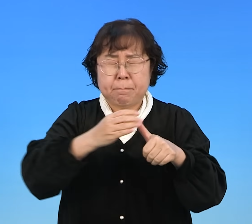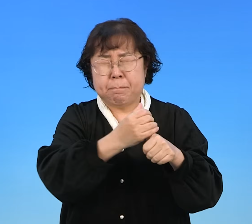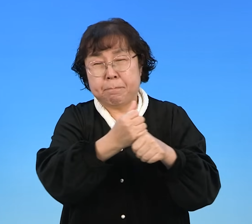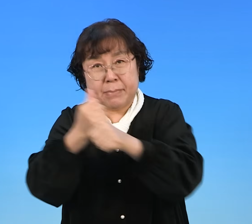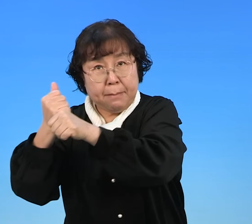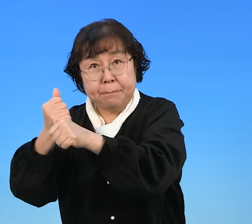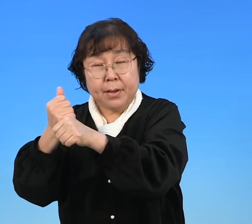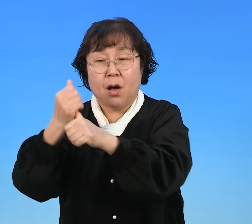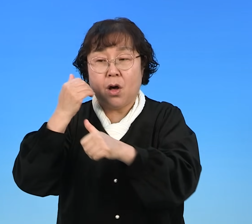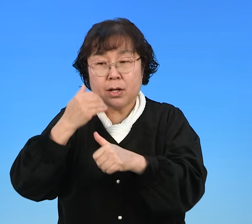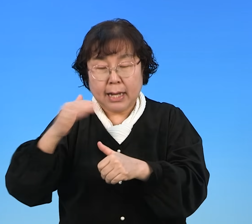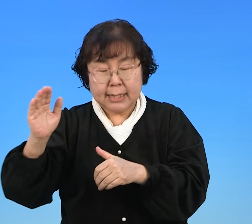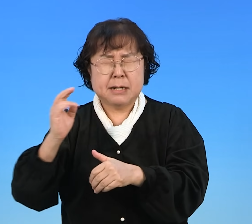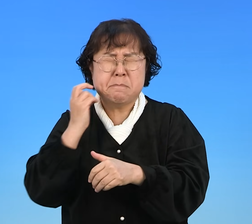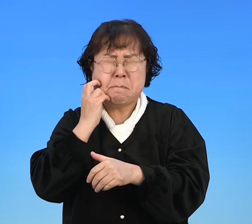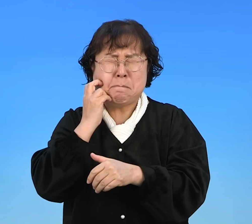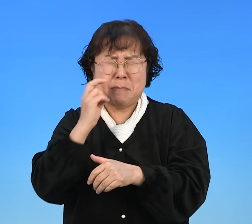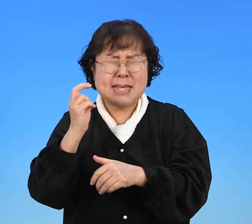그러다가 이제 겨우